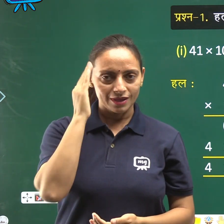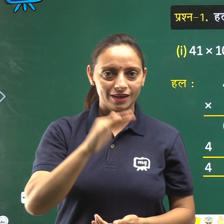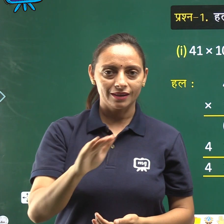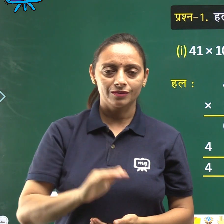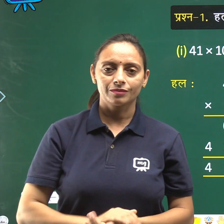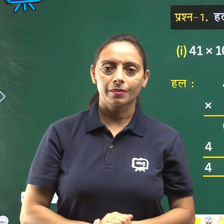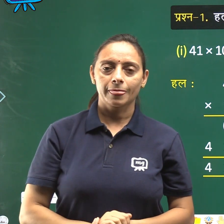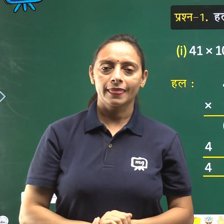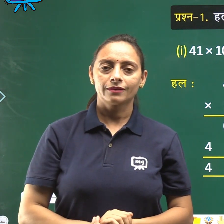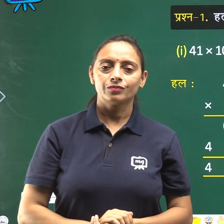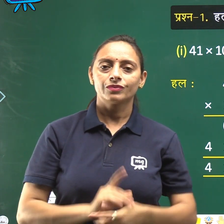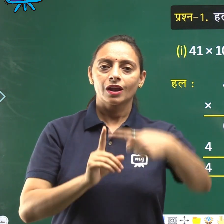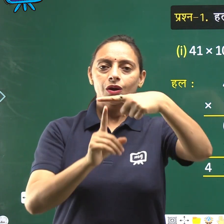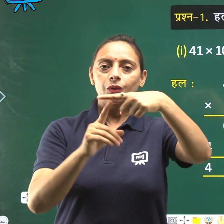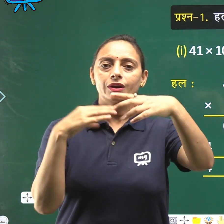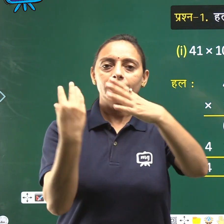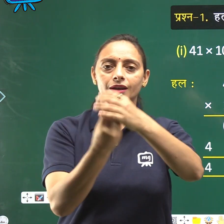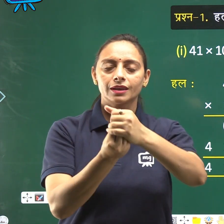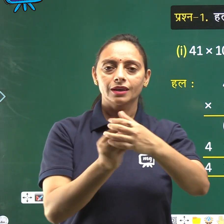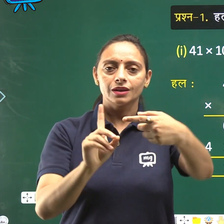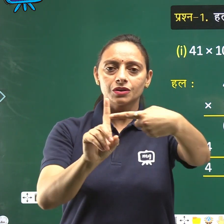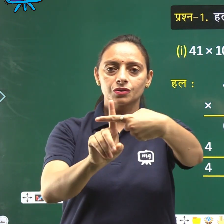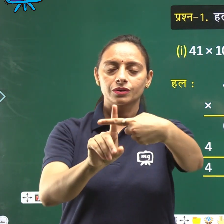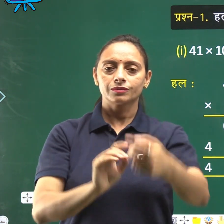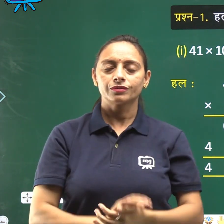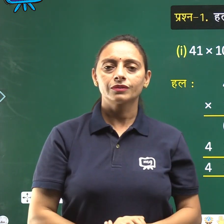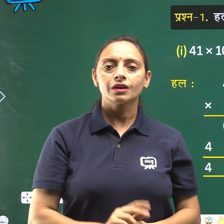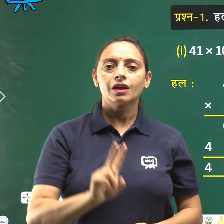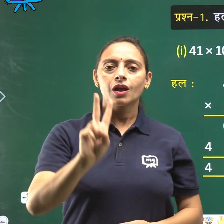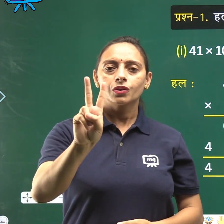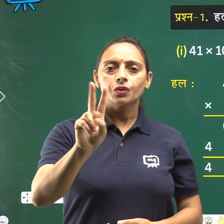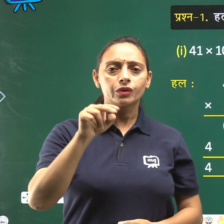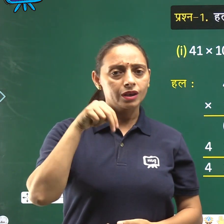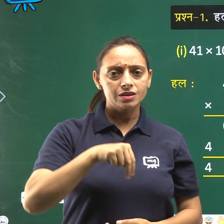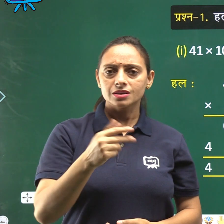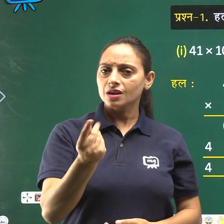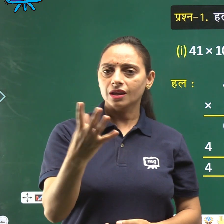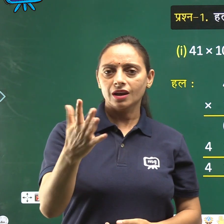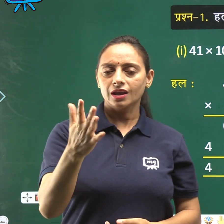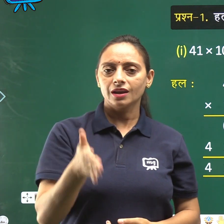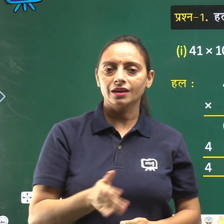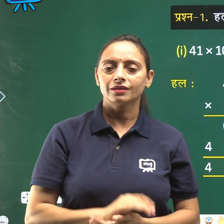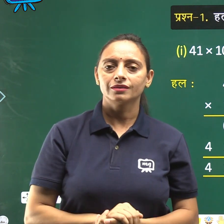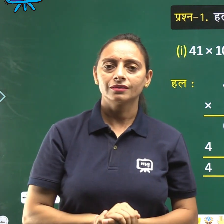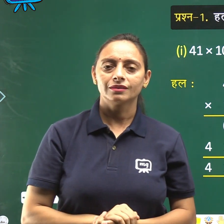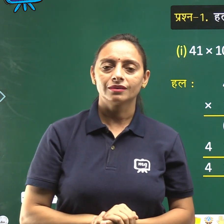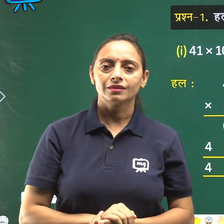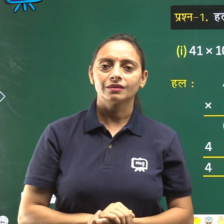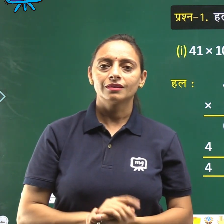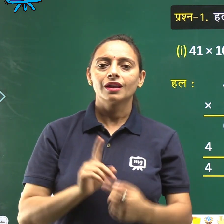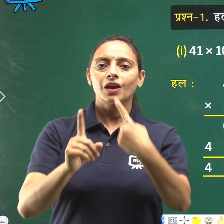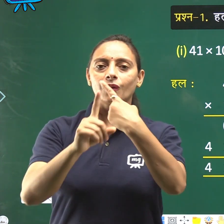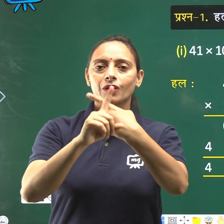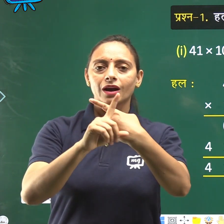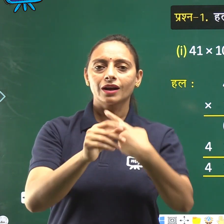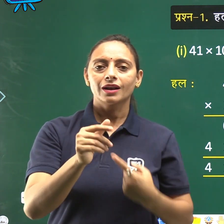है? चलो टोटल करते हैं। 2 के नीचे कोई संख्या नहीं है, ये गुणा का